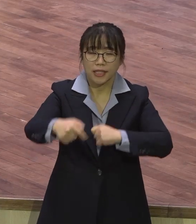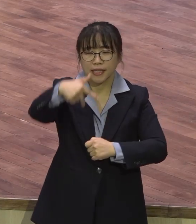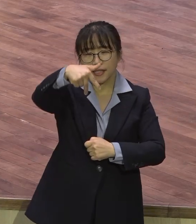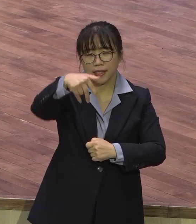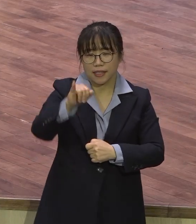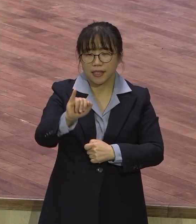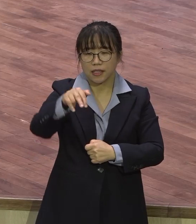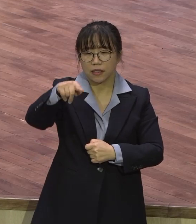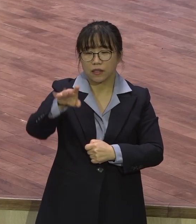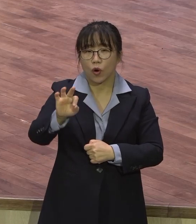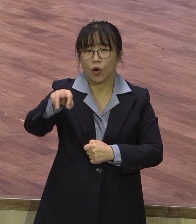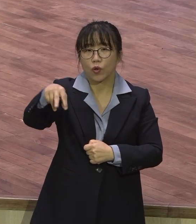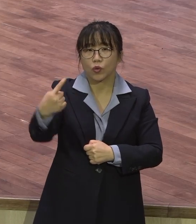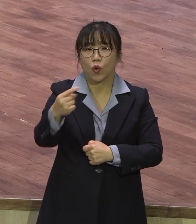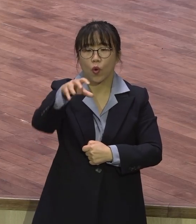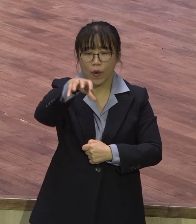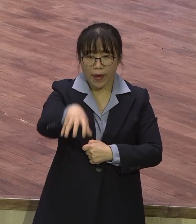들어와요